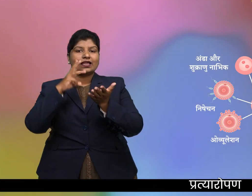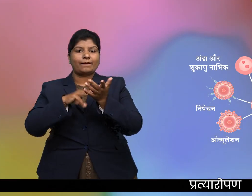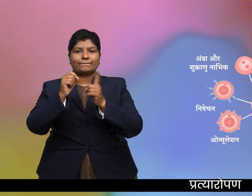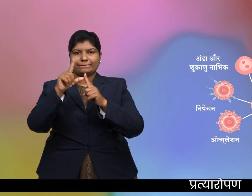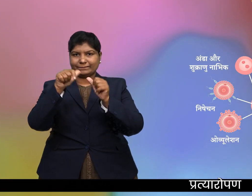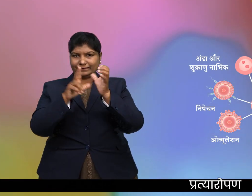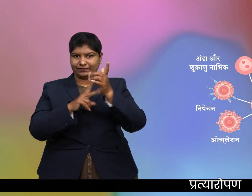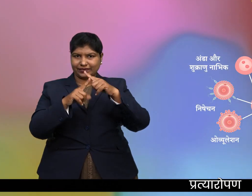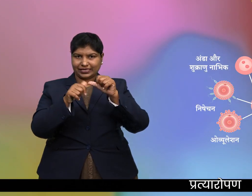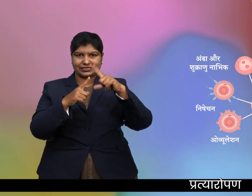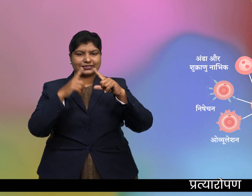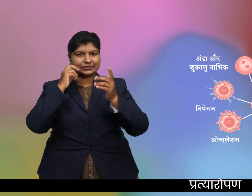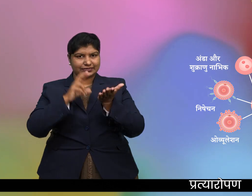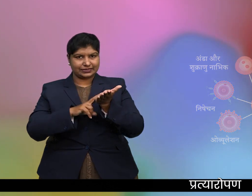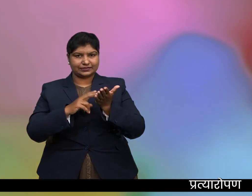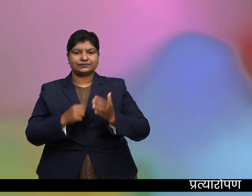प्रत्यारोपण,